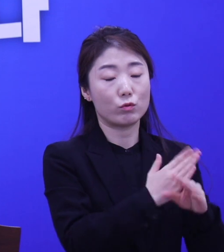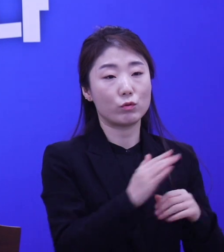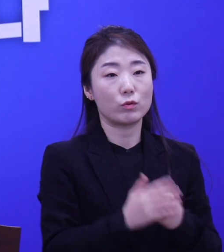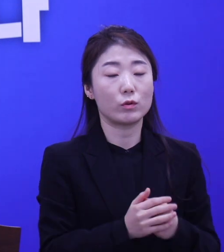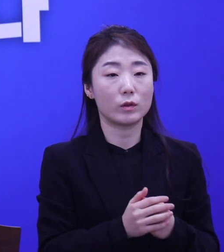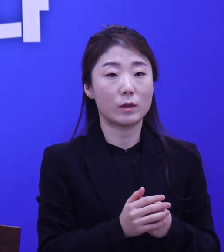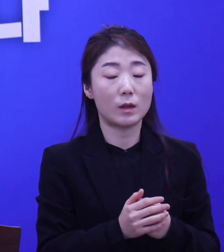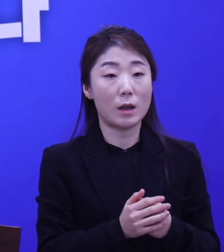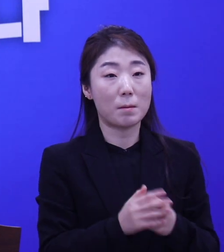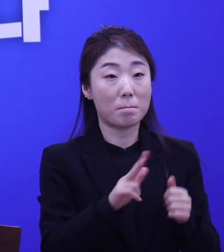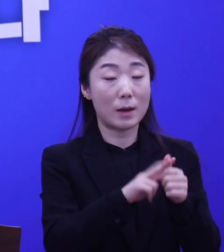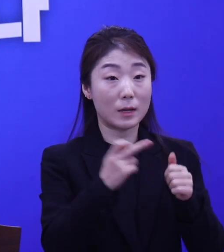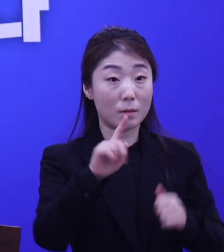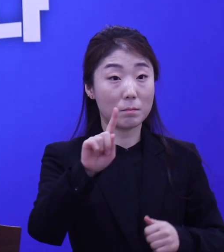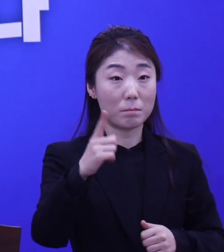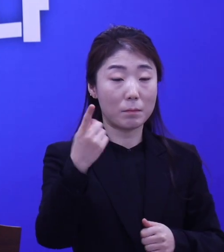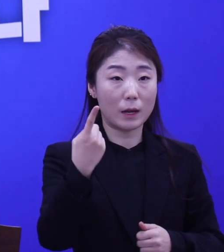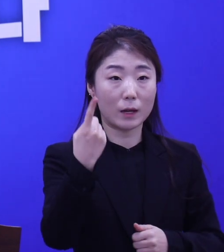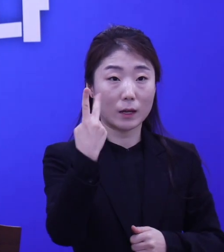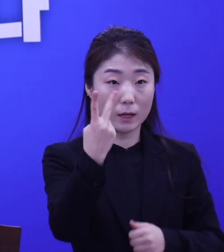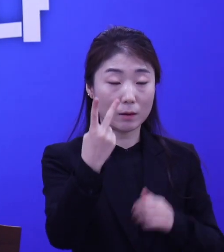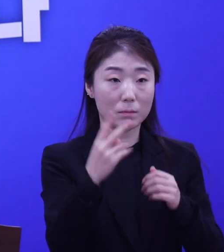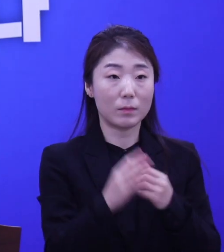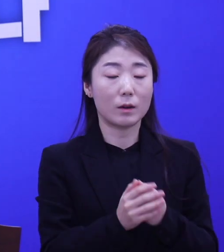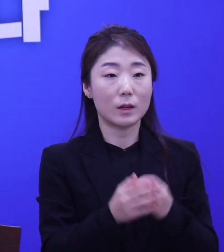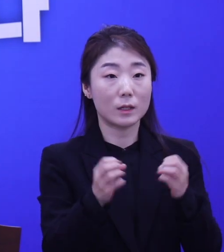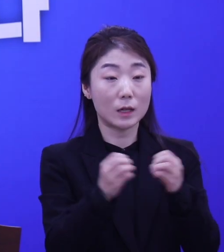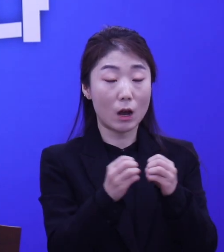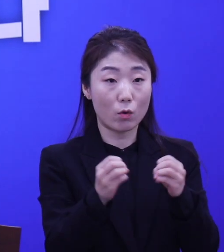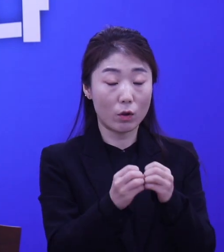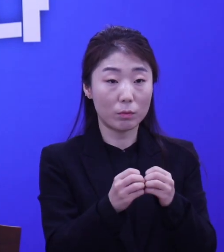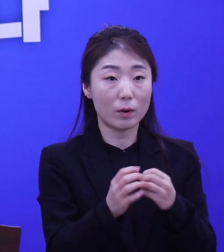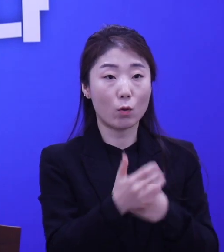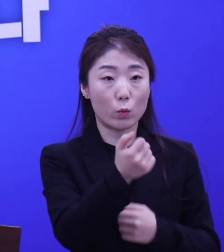국립마산병원에 102명, 창원병원에 57명,